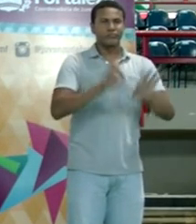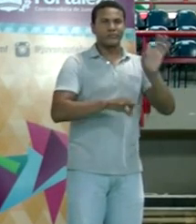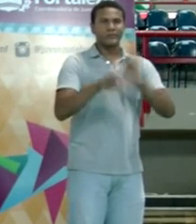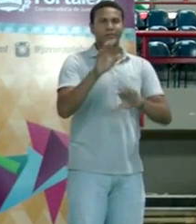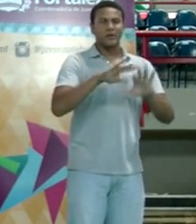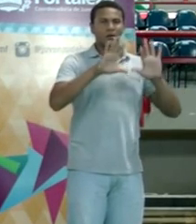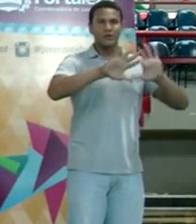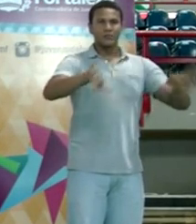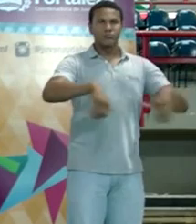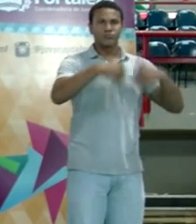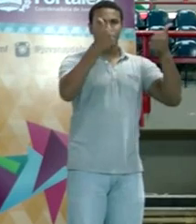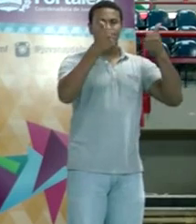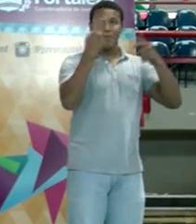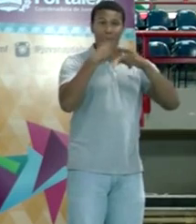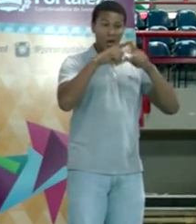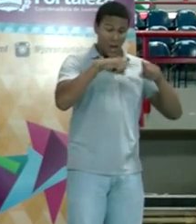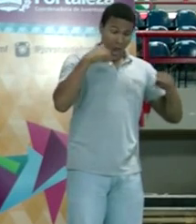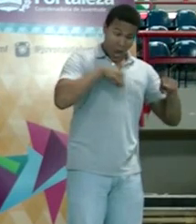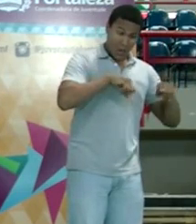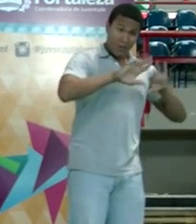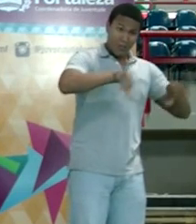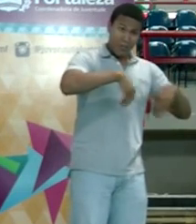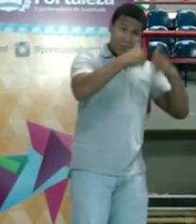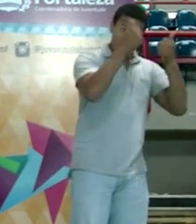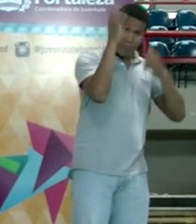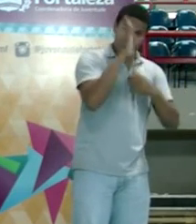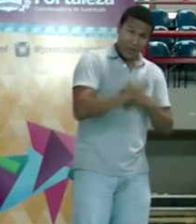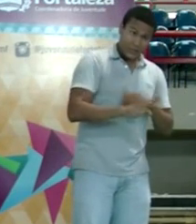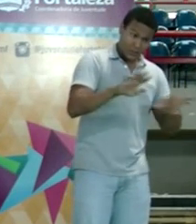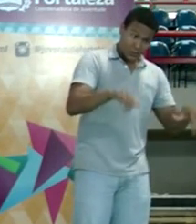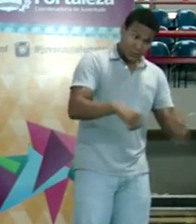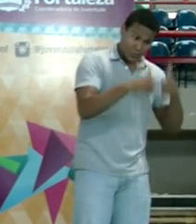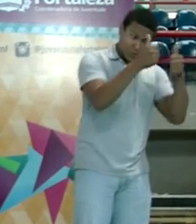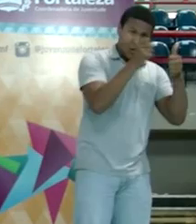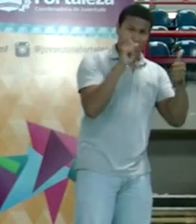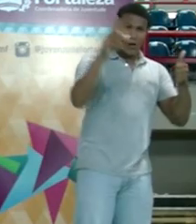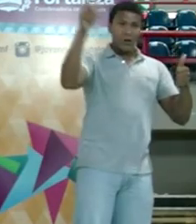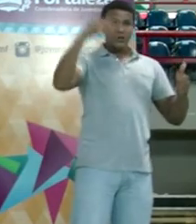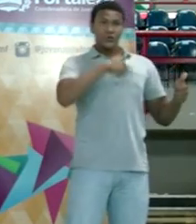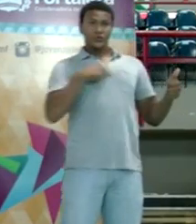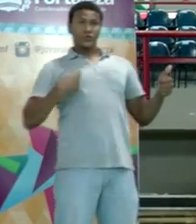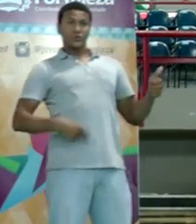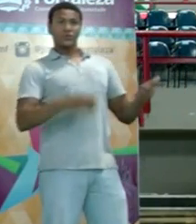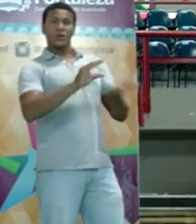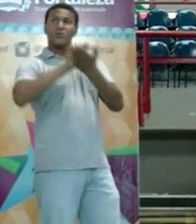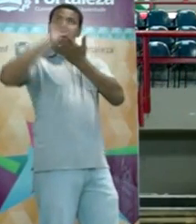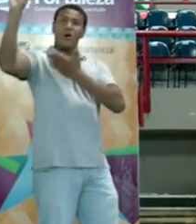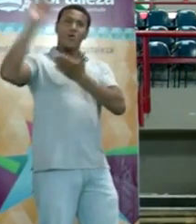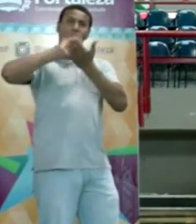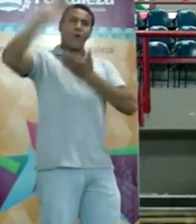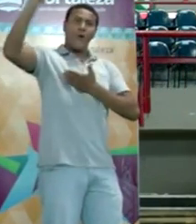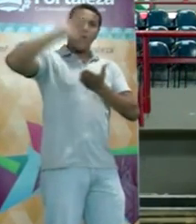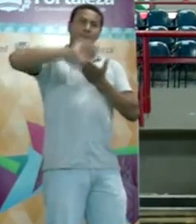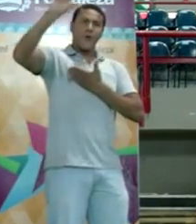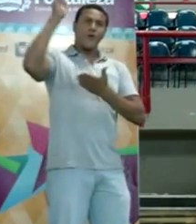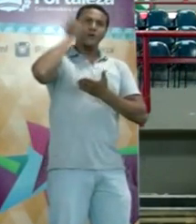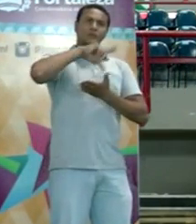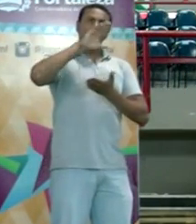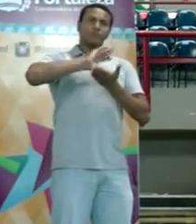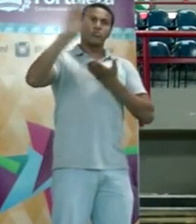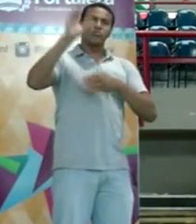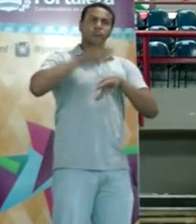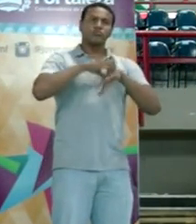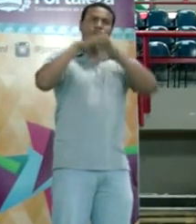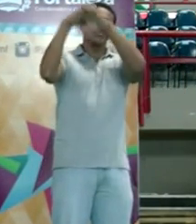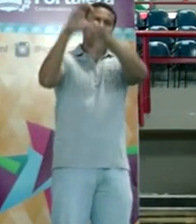investindo em algo no benefício próprio deles. Se o Brasil tiver boa infraestrutura de transporte, os